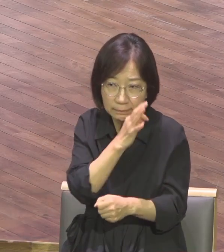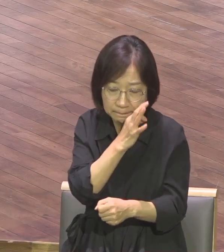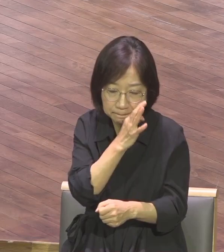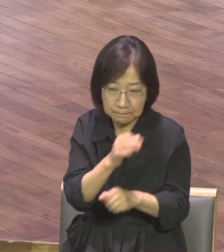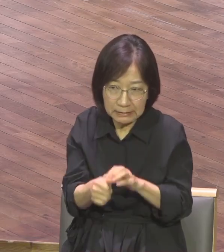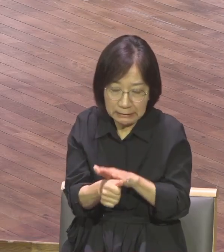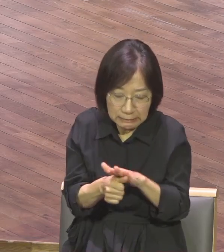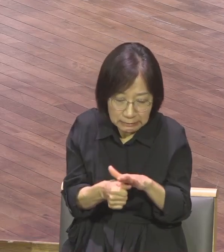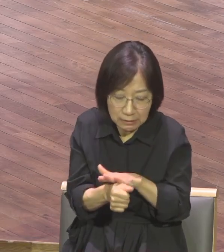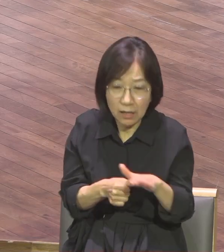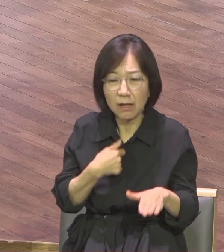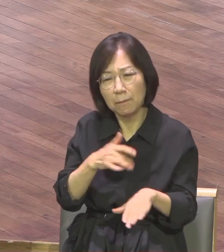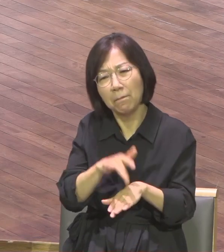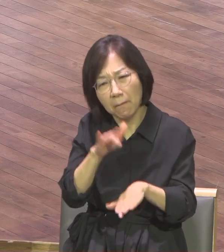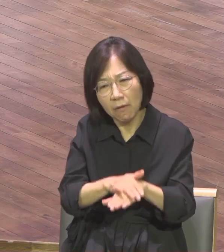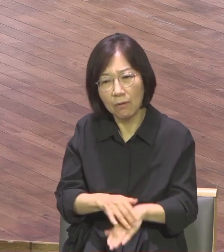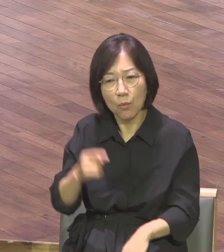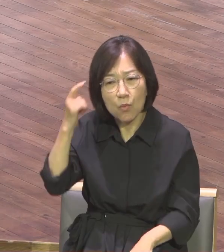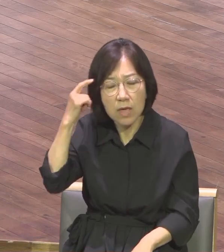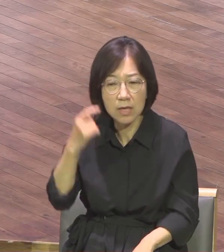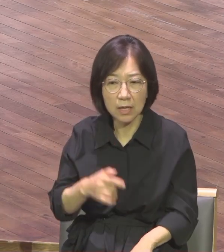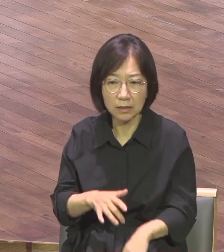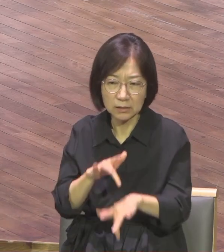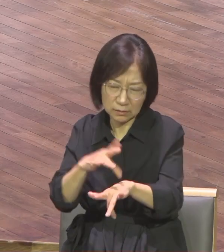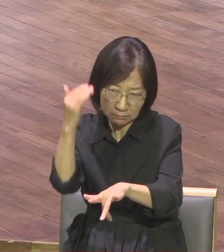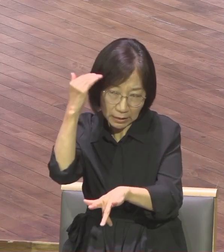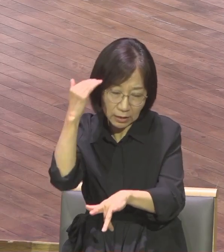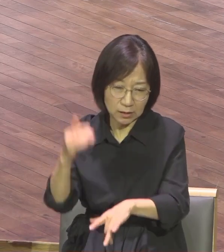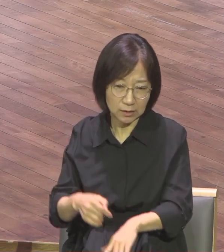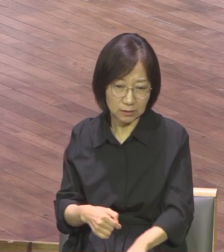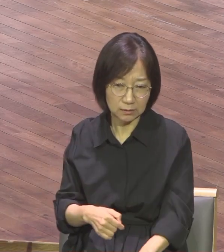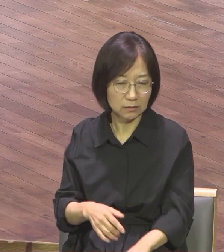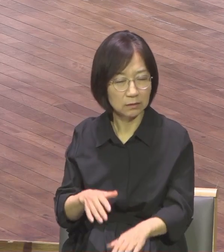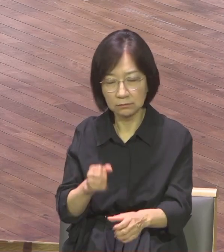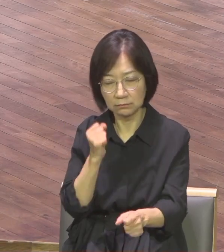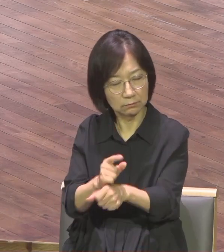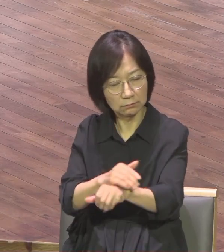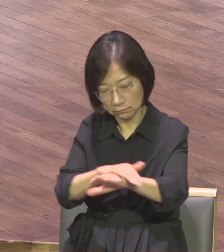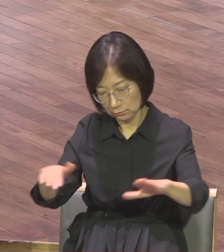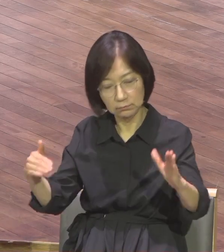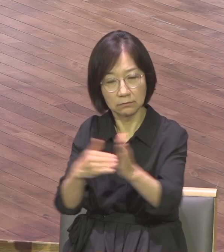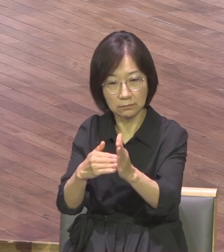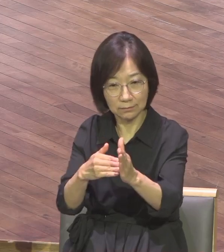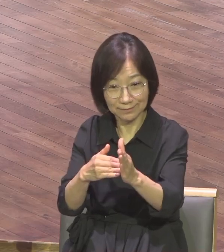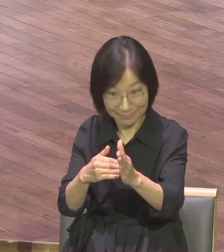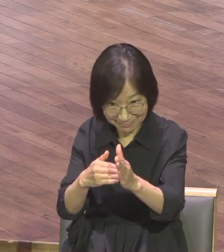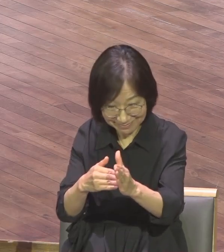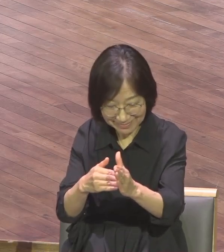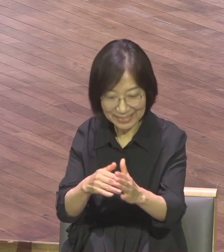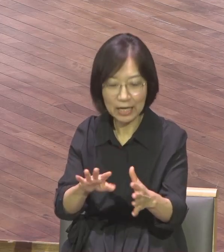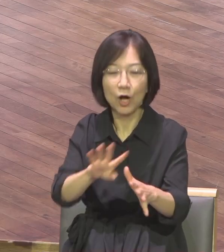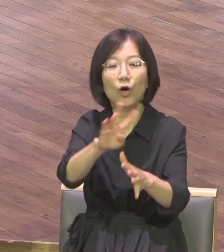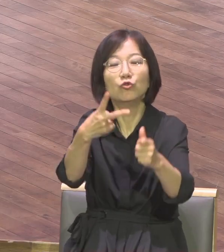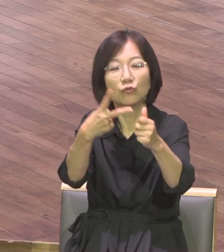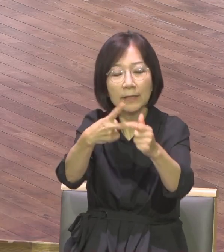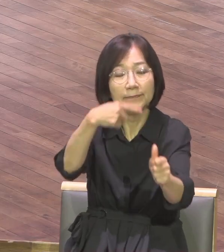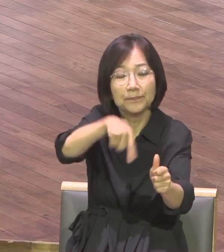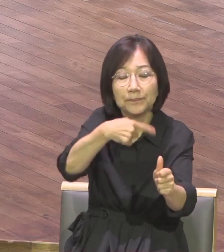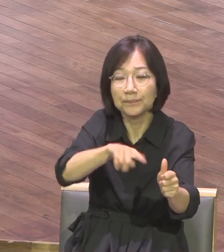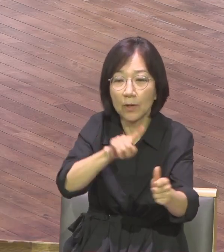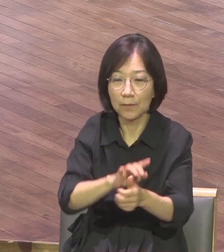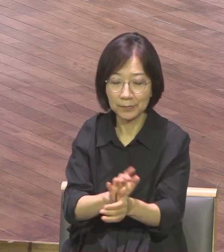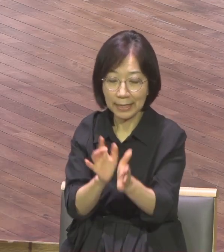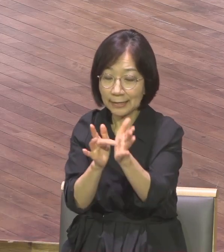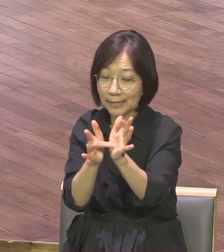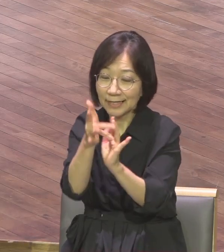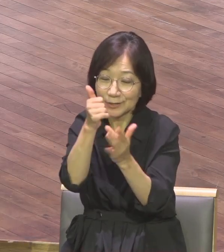계속 속는단 말이에요. 계속 속인단 말이에요. 끝난 점이 되시기 바랍니다. 그걸 말했고 둘째는 예수가